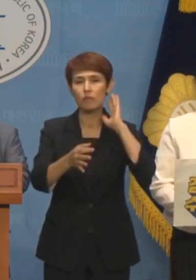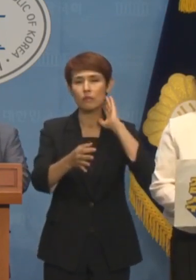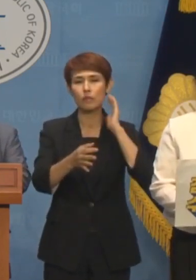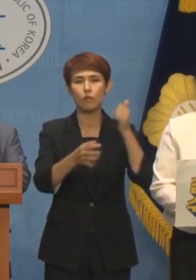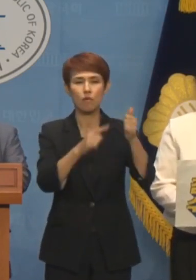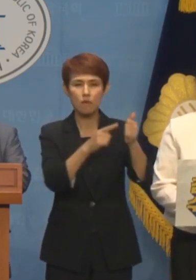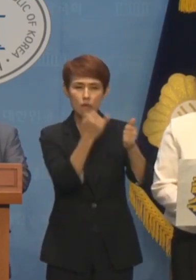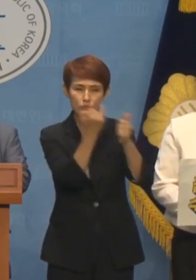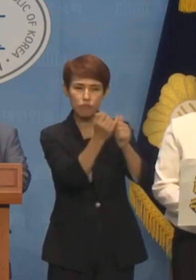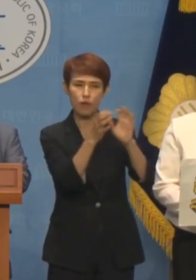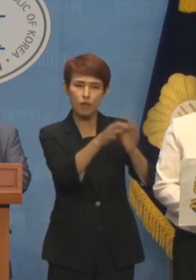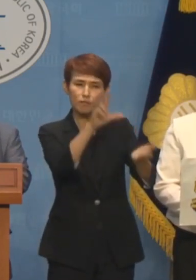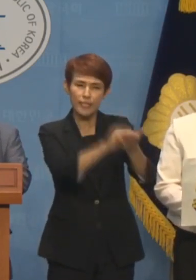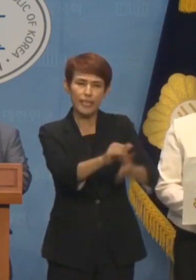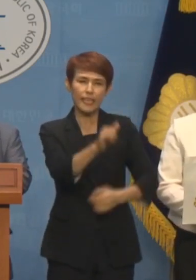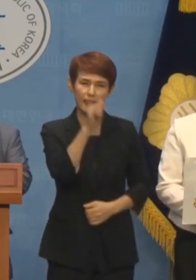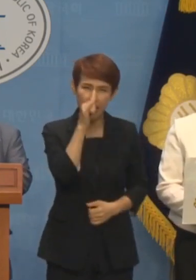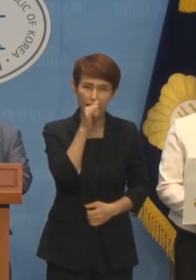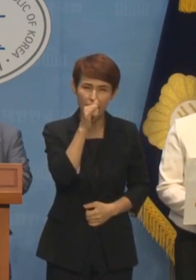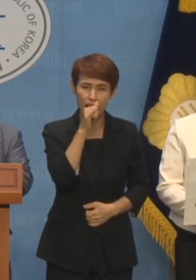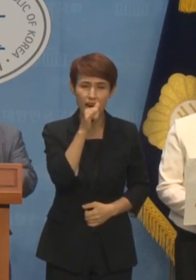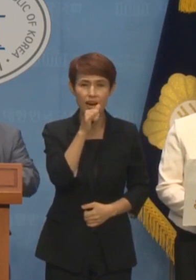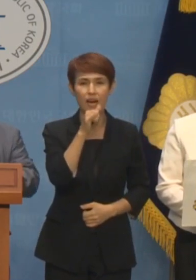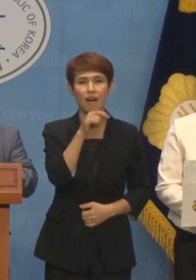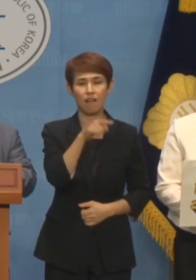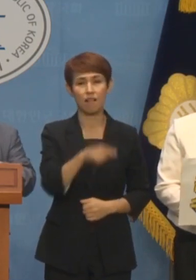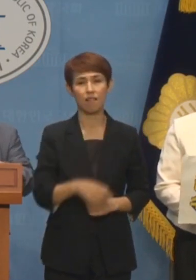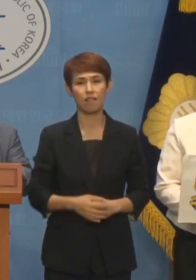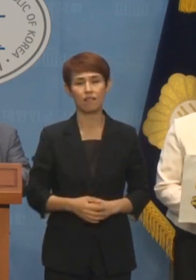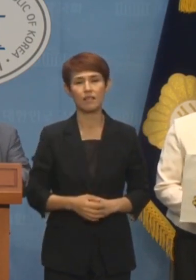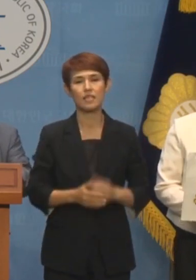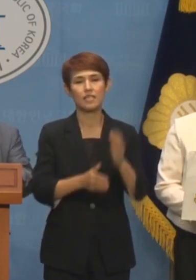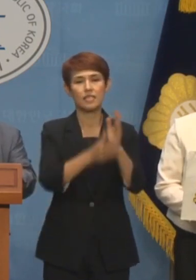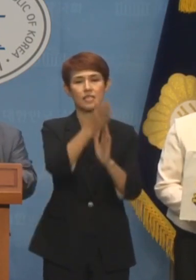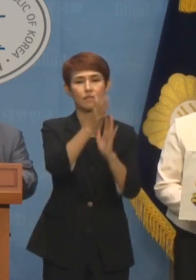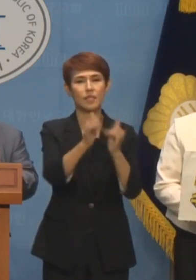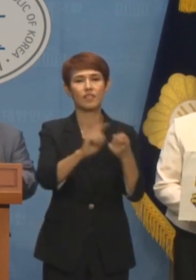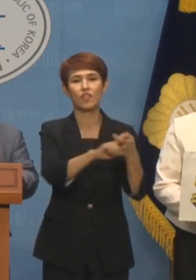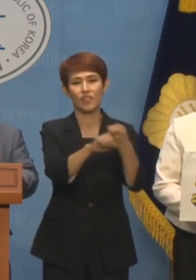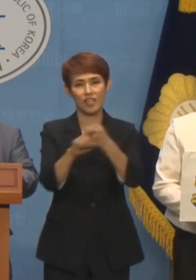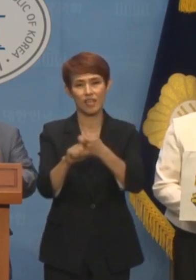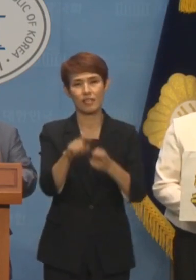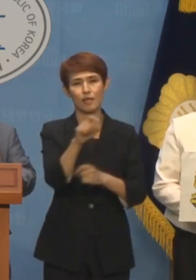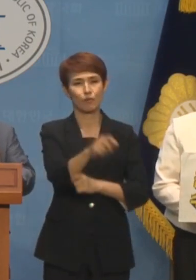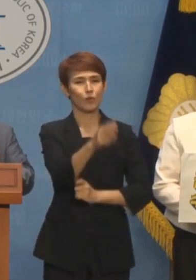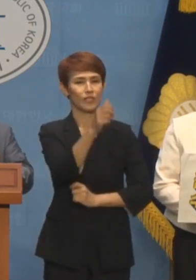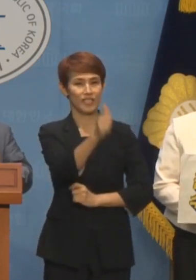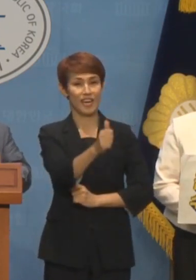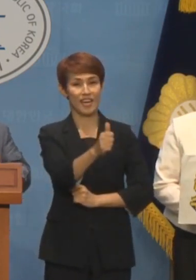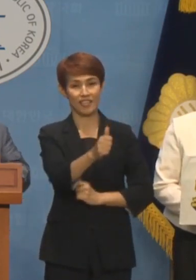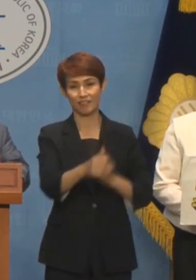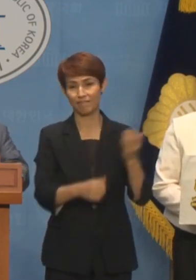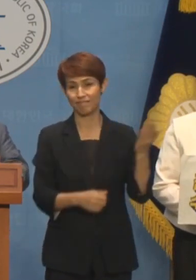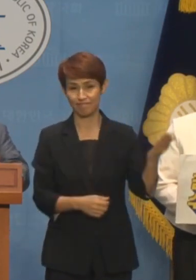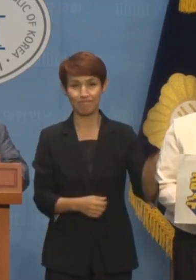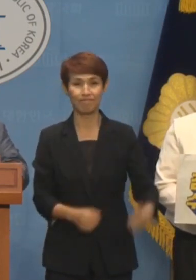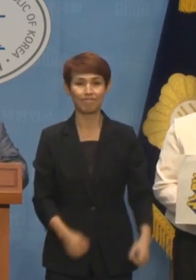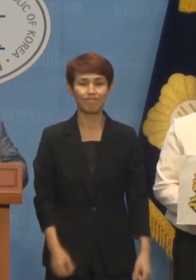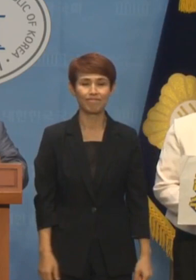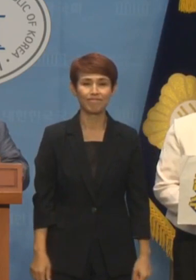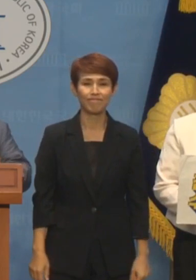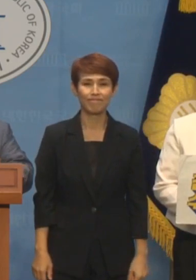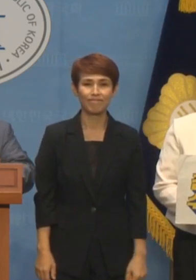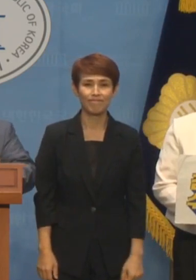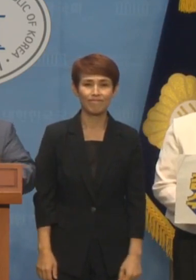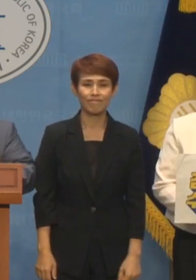문제다라는 걸 파간 시민들이 꾸린 이채 양명주 시민연대의 사무총장을 맡고 계시는 박승복 목사님 모셨습니다.